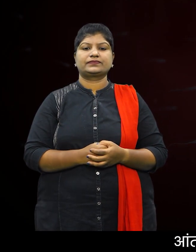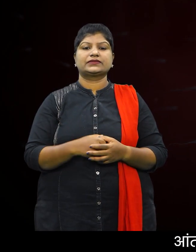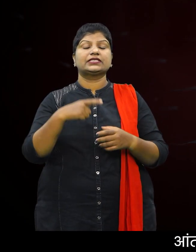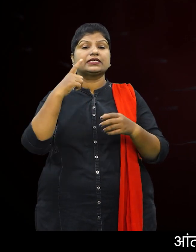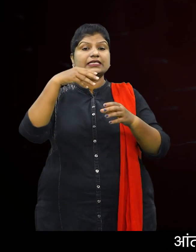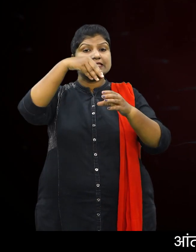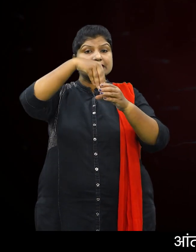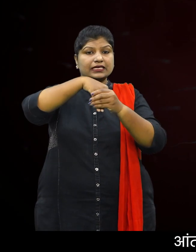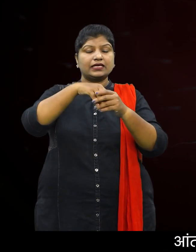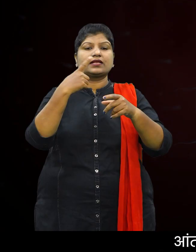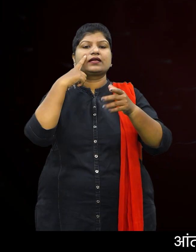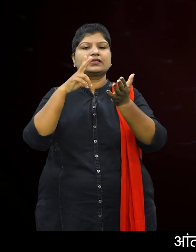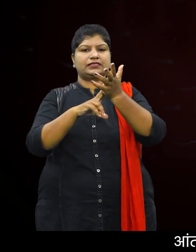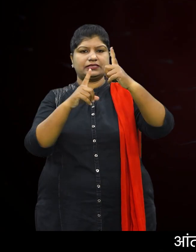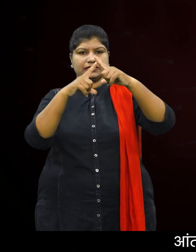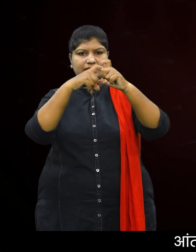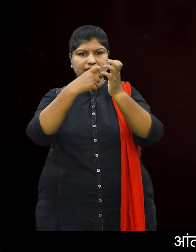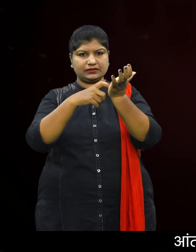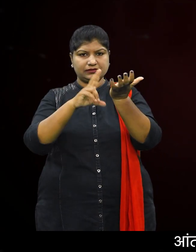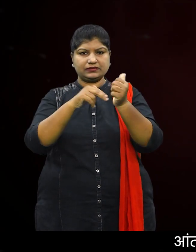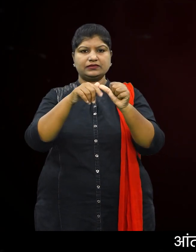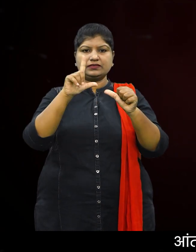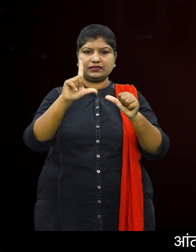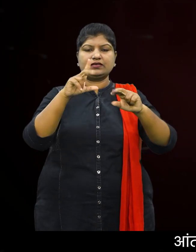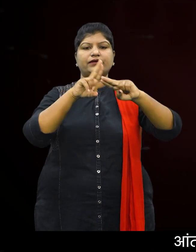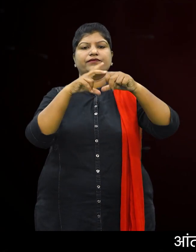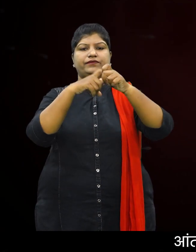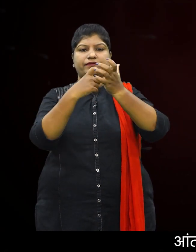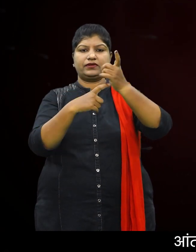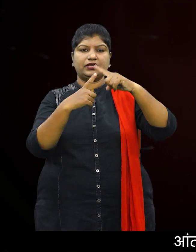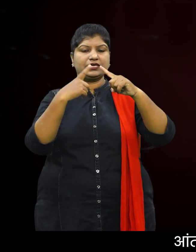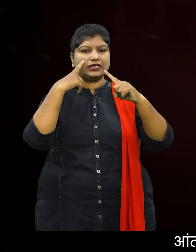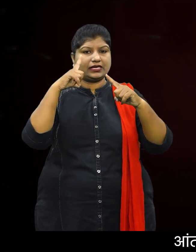आंतरिक भीतरी भाग निषेचन,